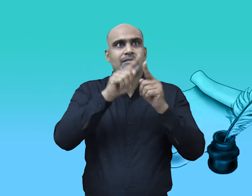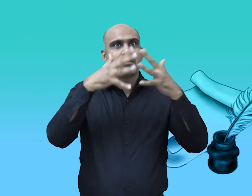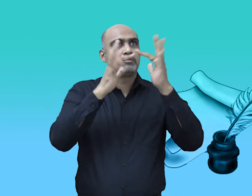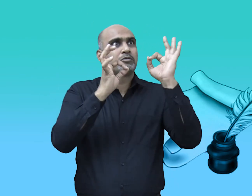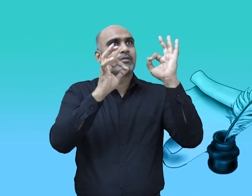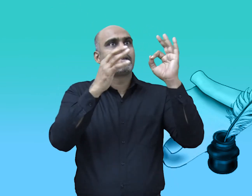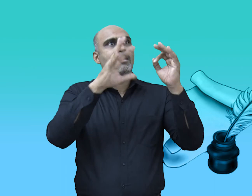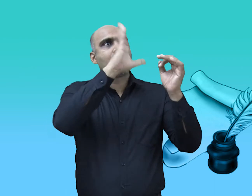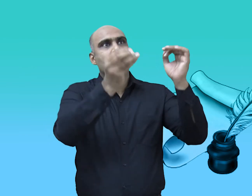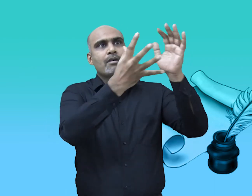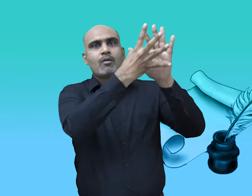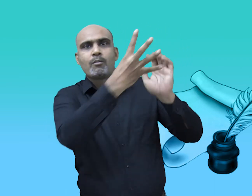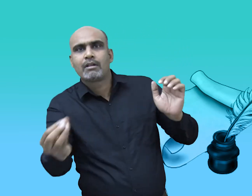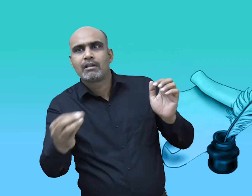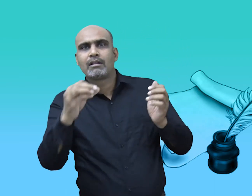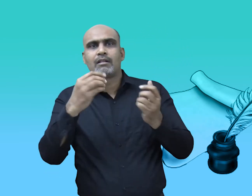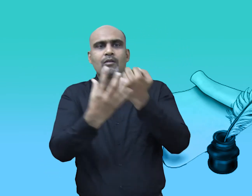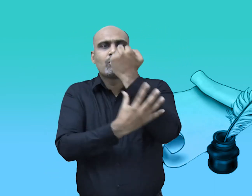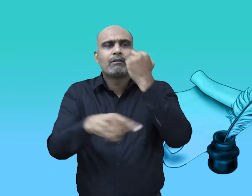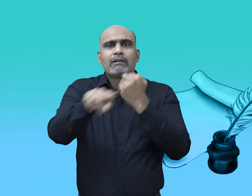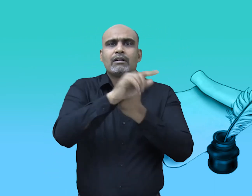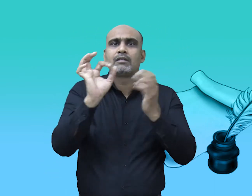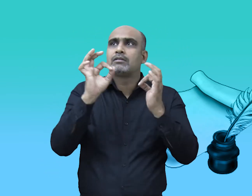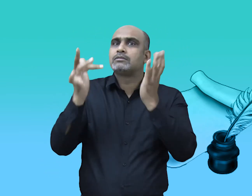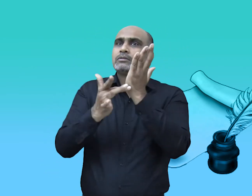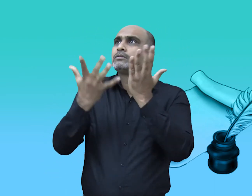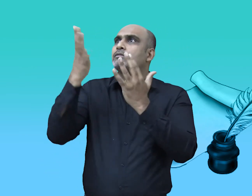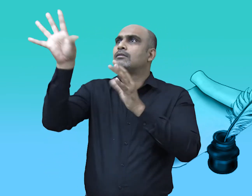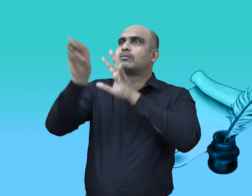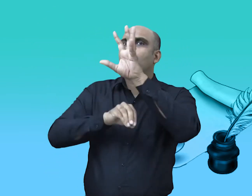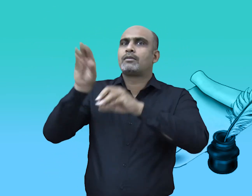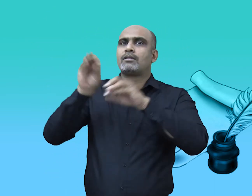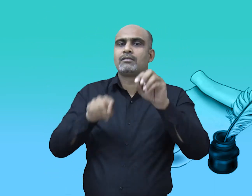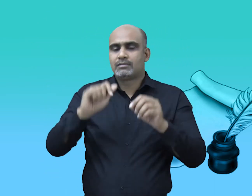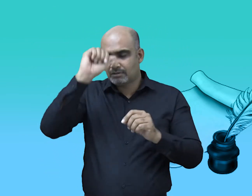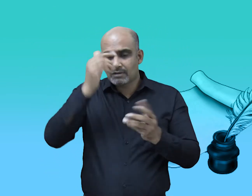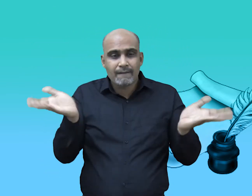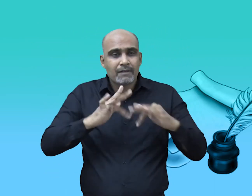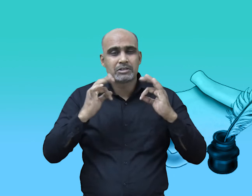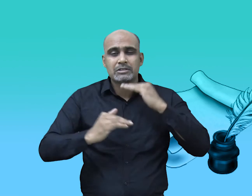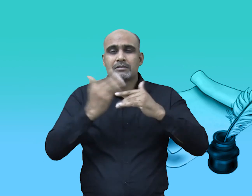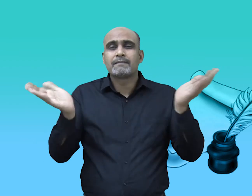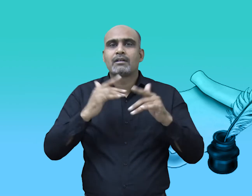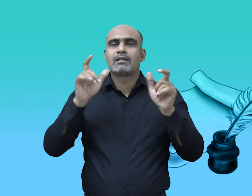उसी के अनुरूप ही अपनी अर्थव्यवस्था का वे निर्माण करते हैं और उनकी बनाई हुई नई नई तकनीकों